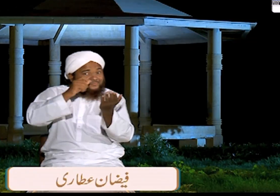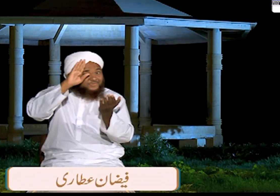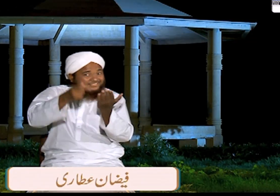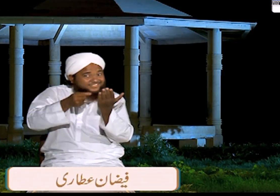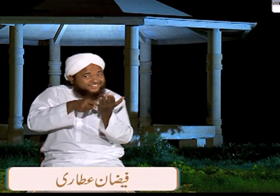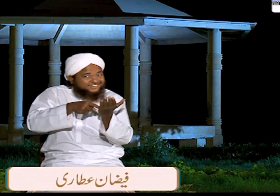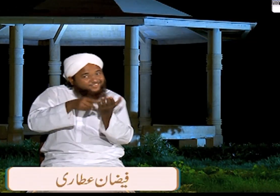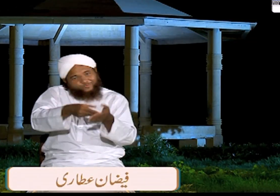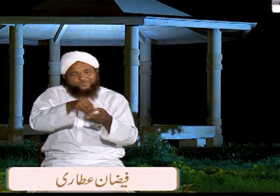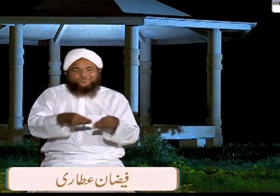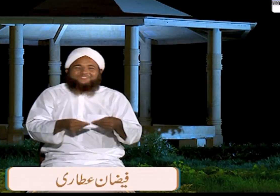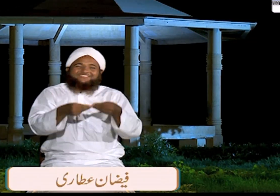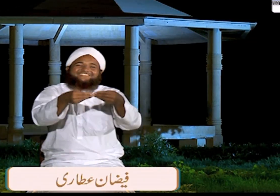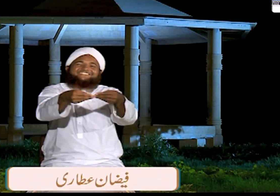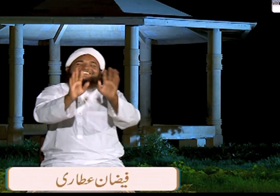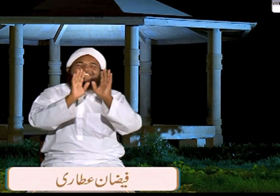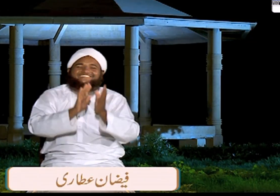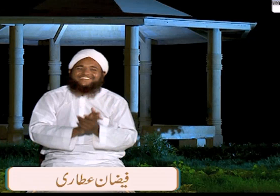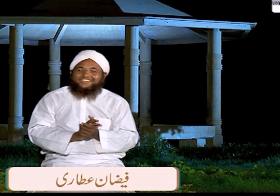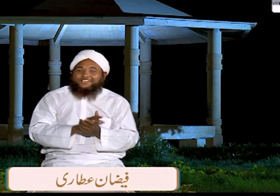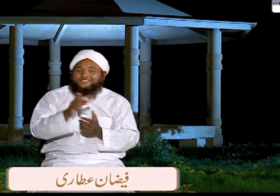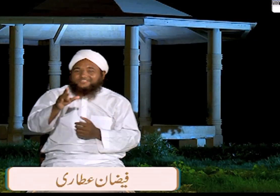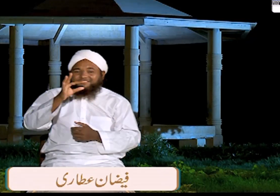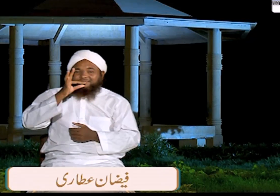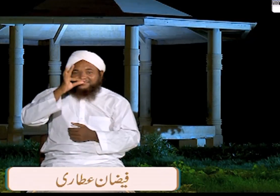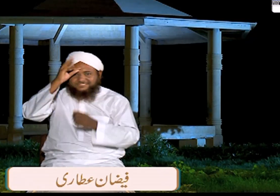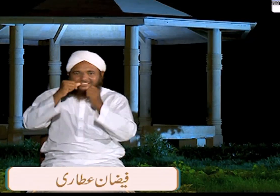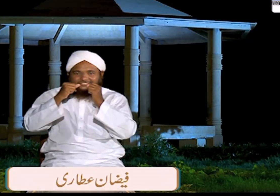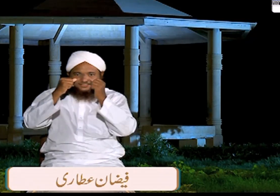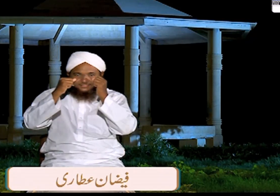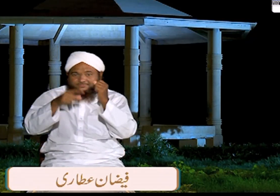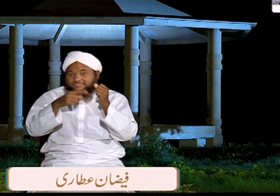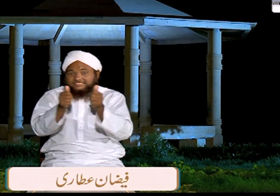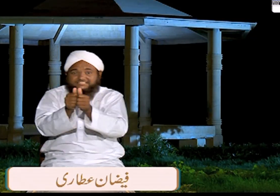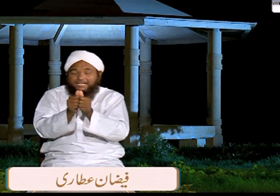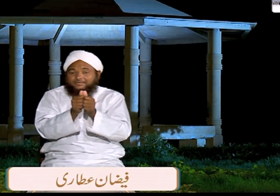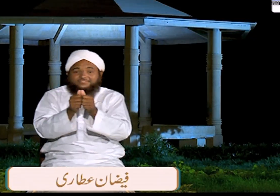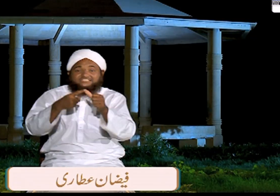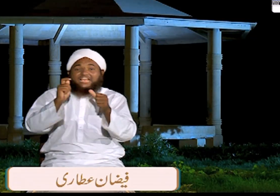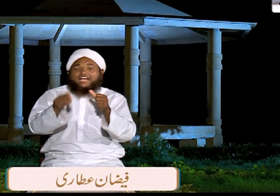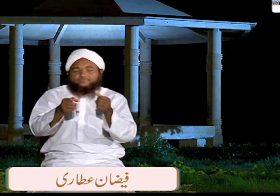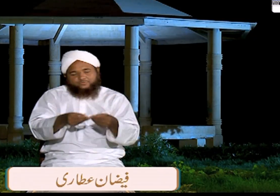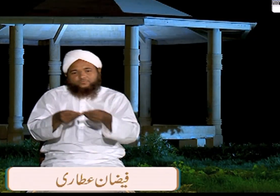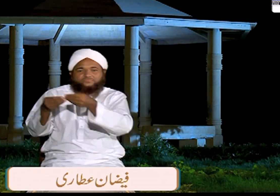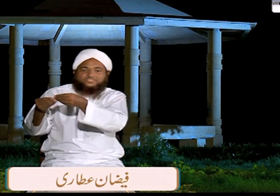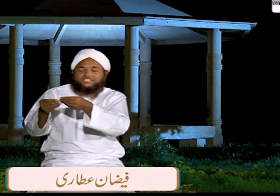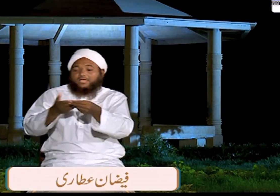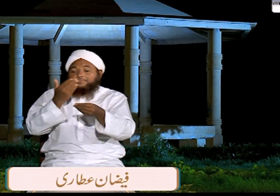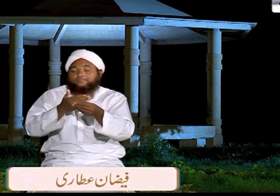کر دیا نبی کریم صلی اللہ علیہ وآلہ وسلم نے صدیق اکبر رضی اللہ عنہ خط پڑھ کر سنانے کا